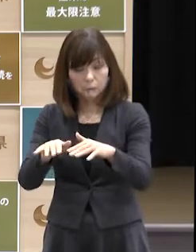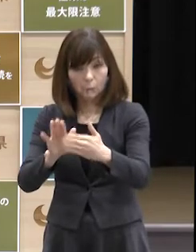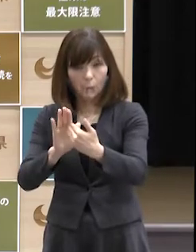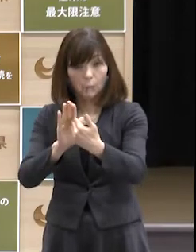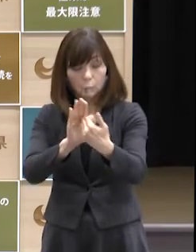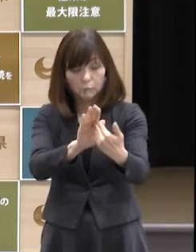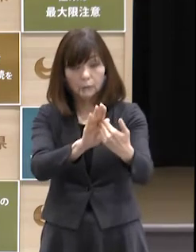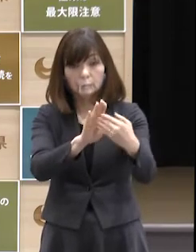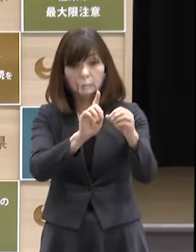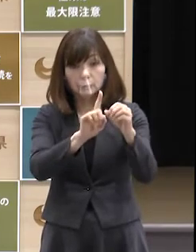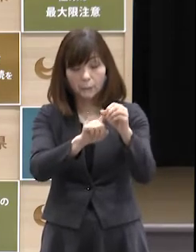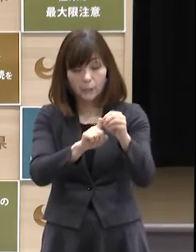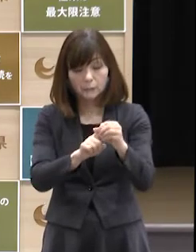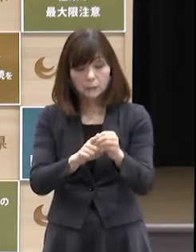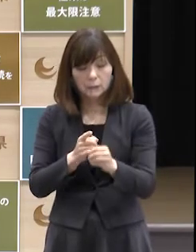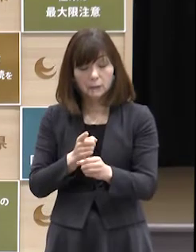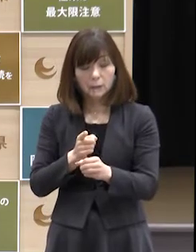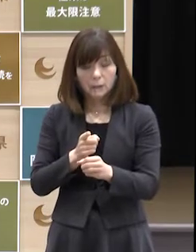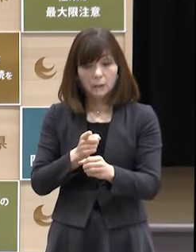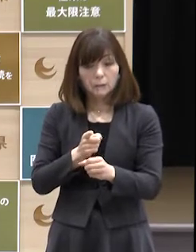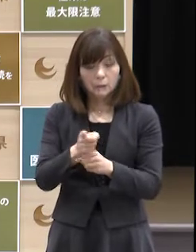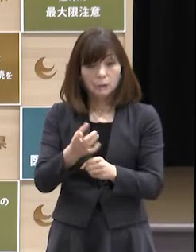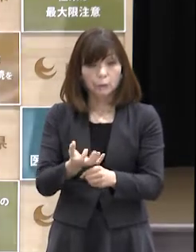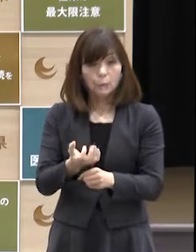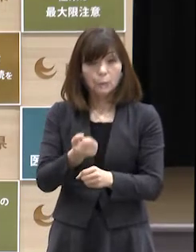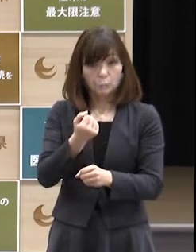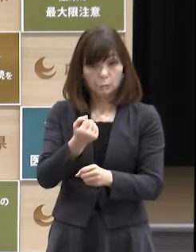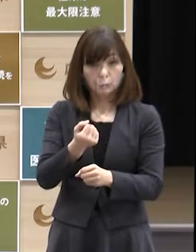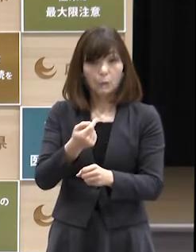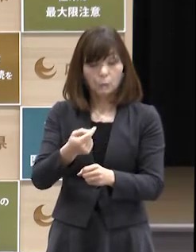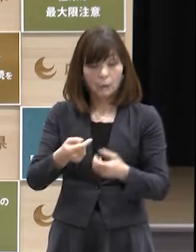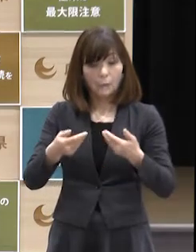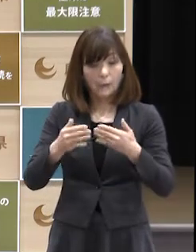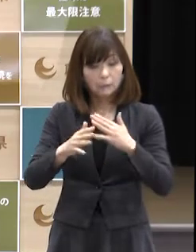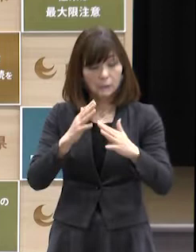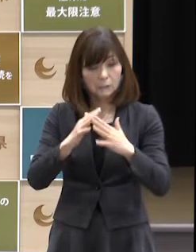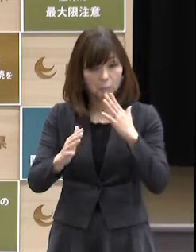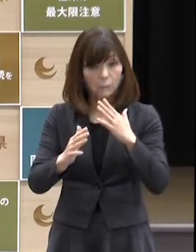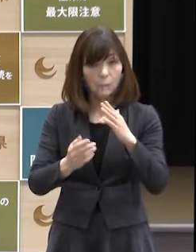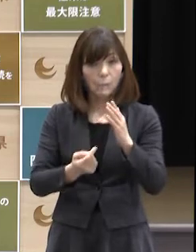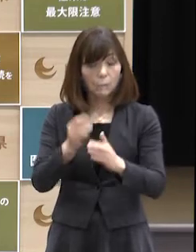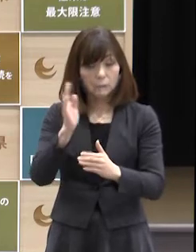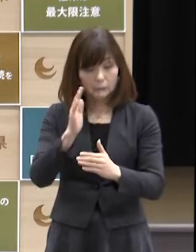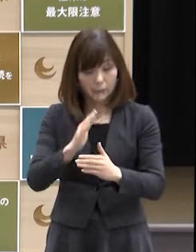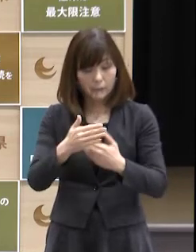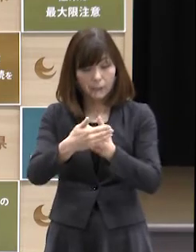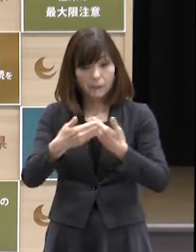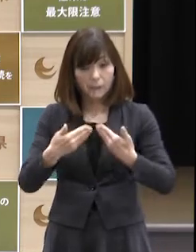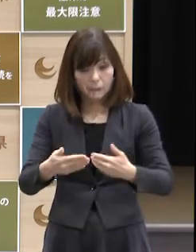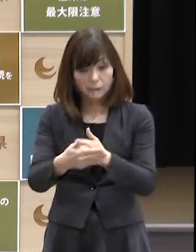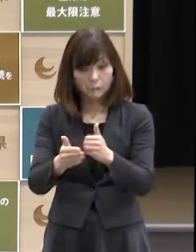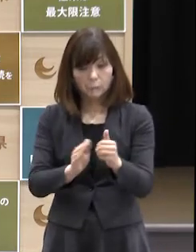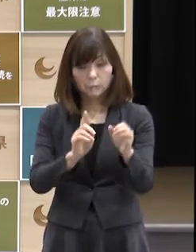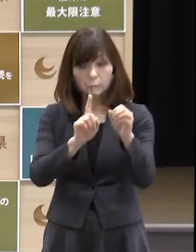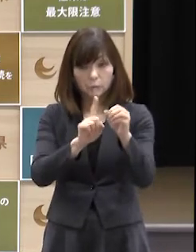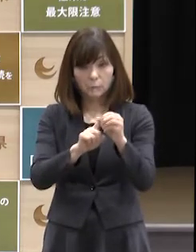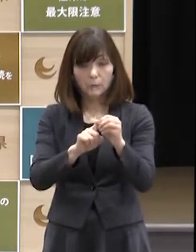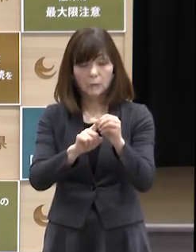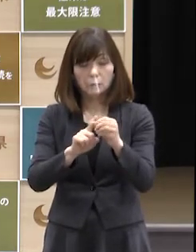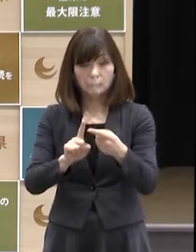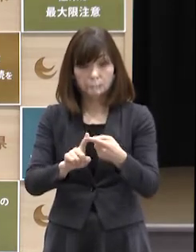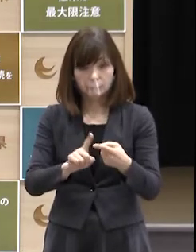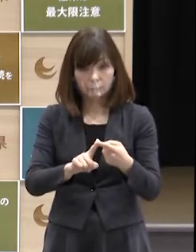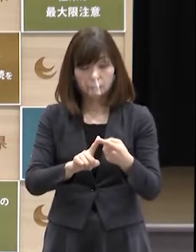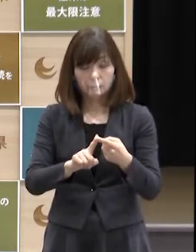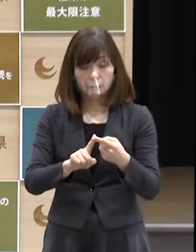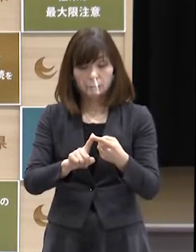が安全保障上望ましいということになって、であればイランでも北朝鮮でもですね、 まあ、どこ